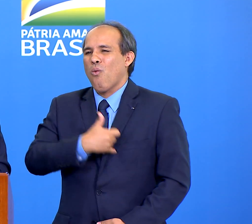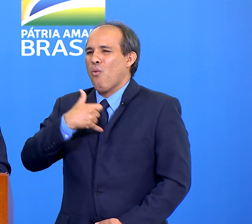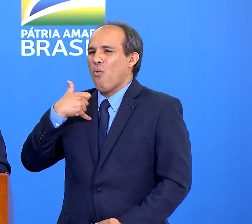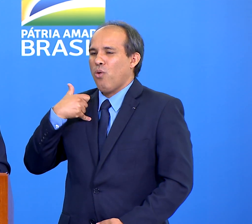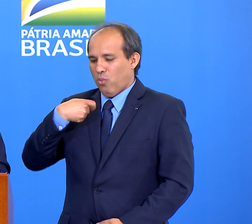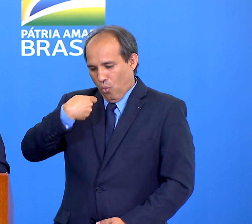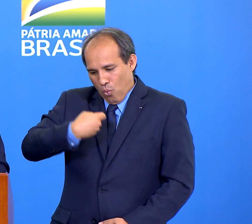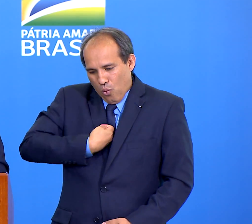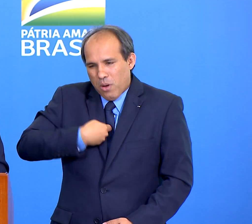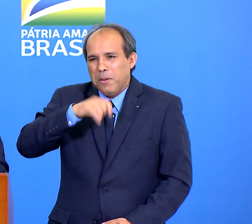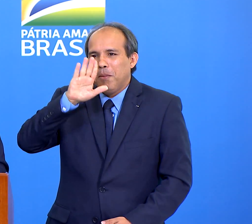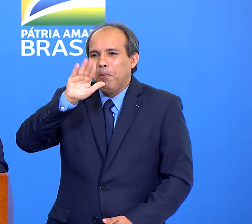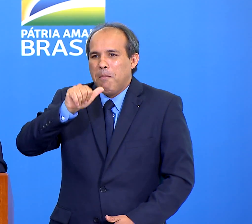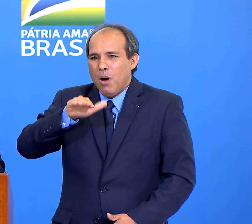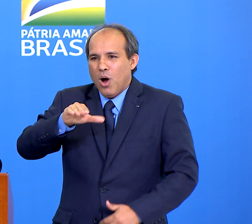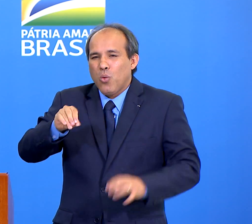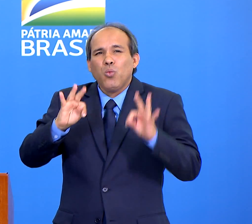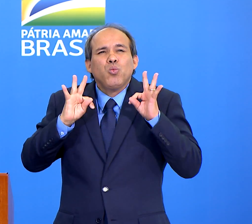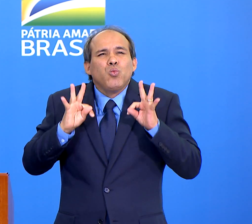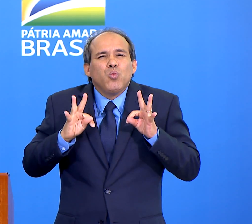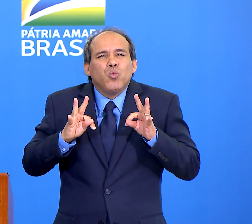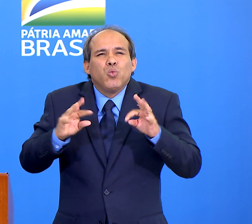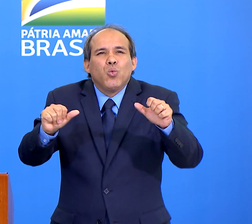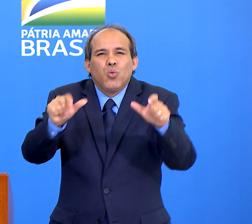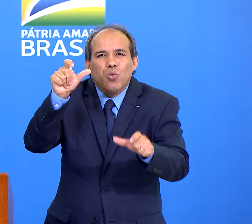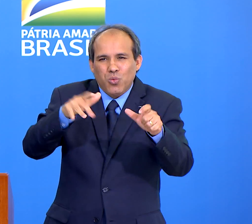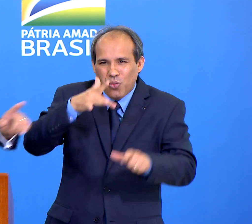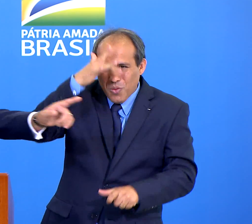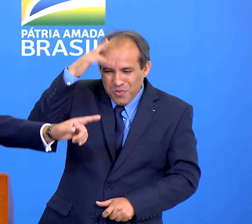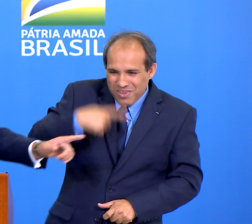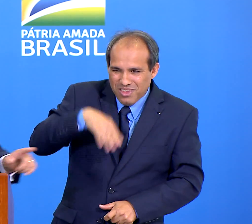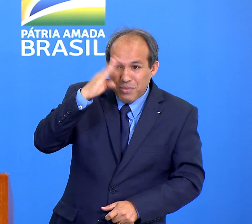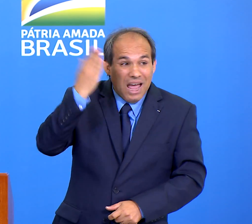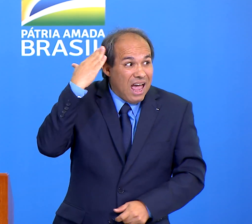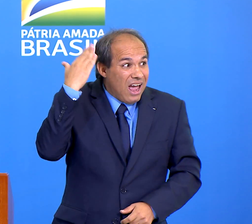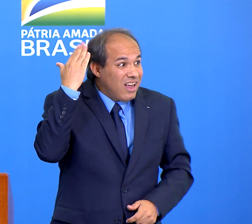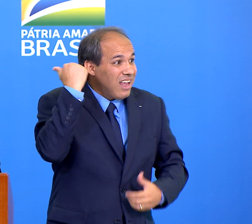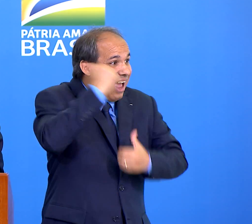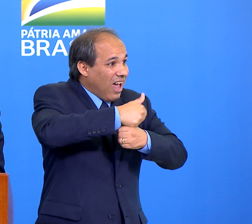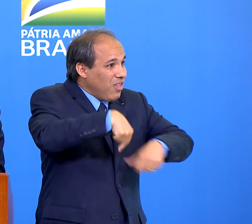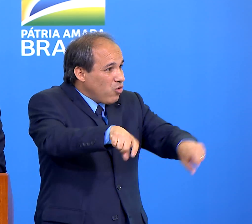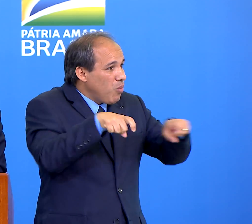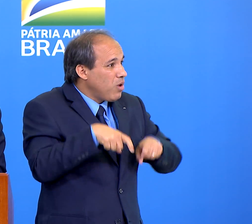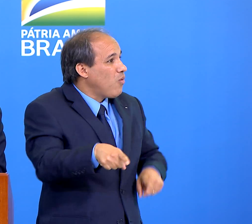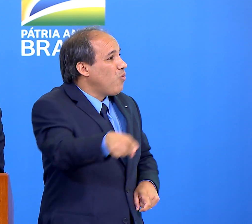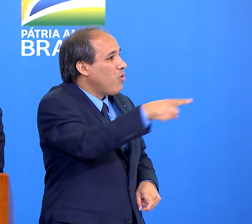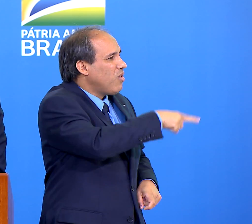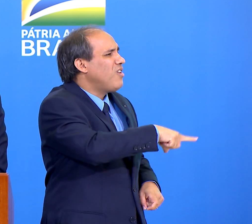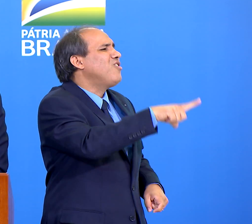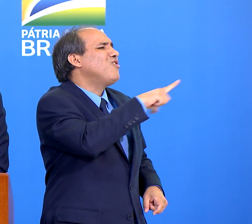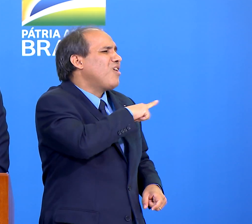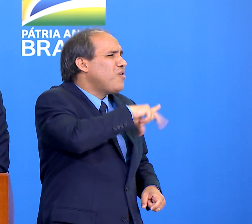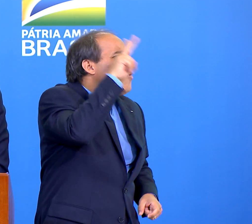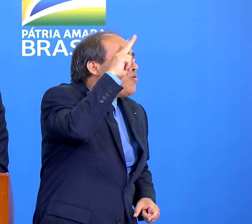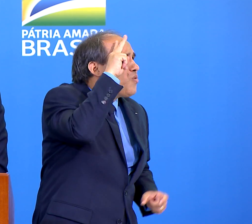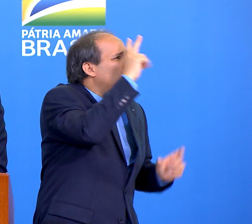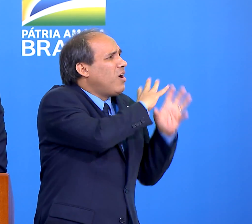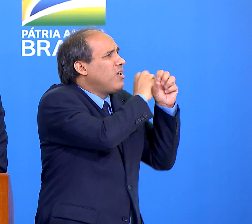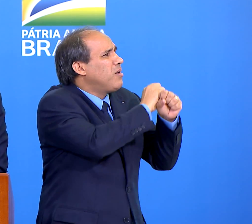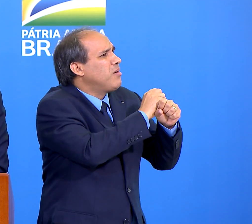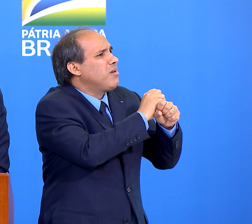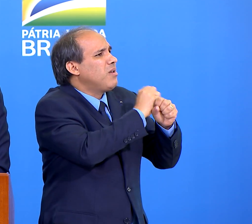ser o banco de todos os brasileiros quando nós Assumimos vocês todos faziam história pelo Brasil